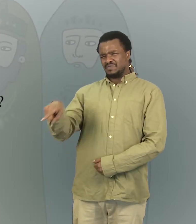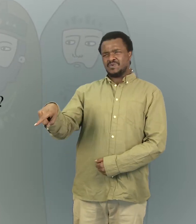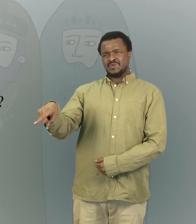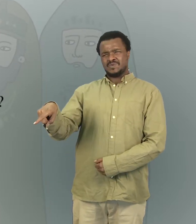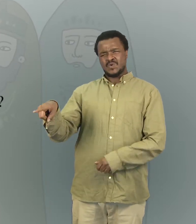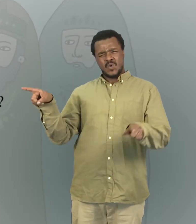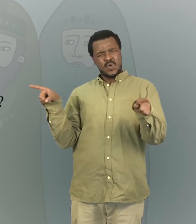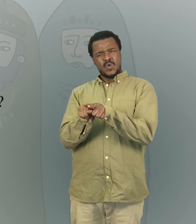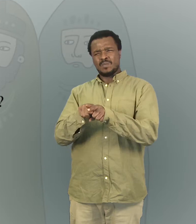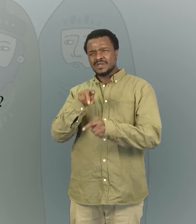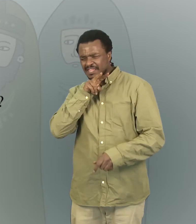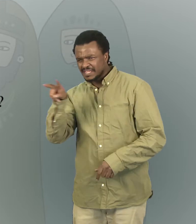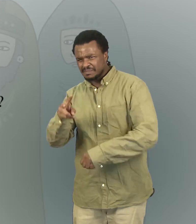espèce de vipère